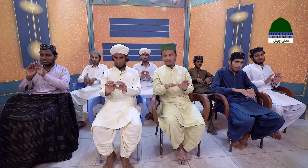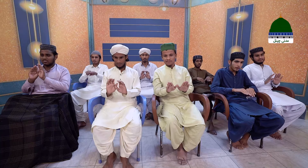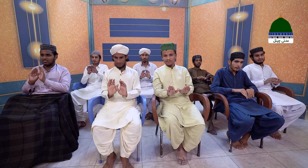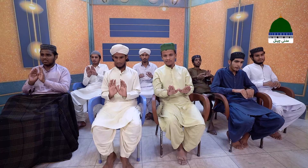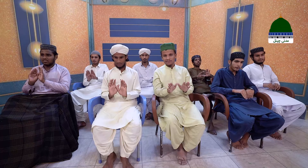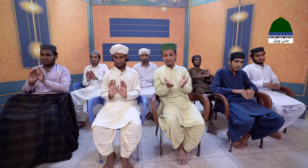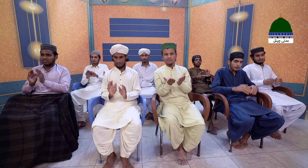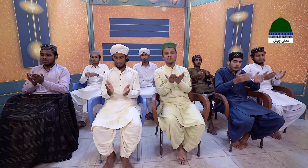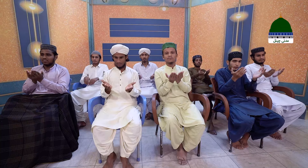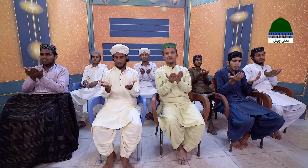دعا۔